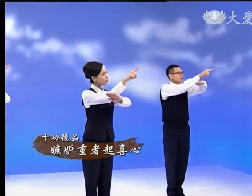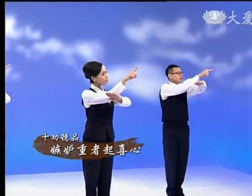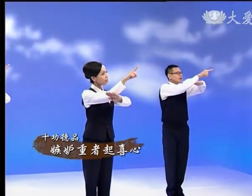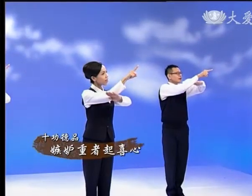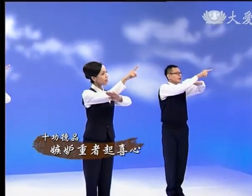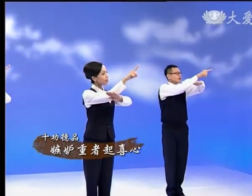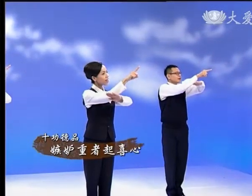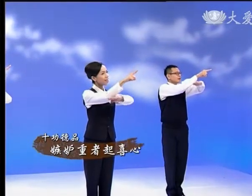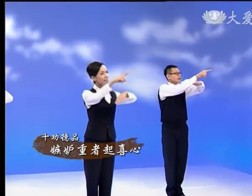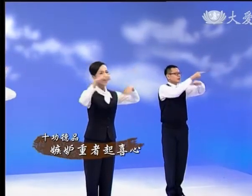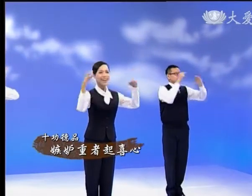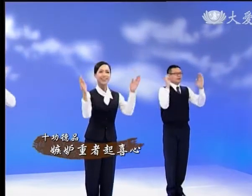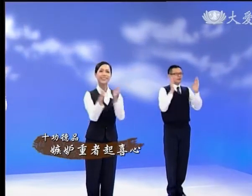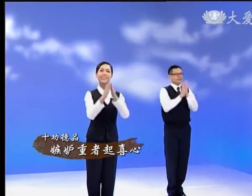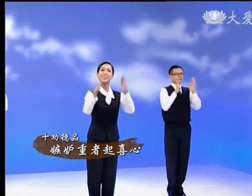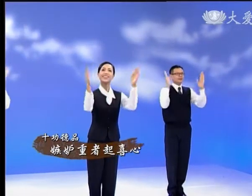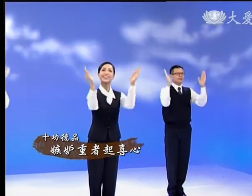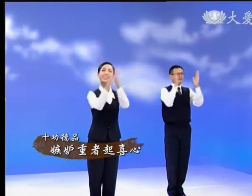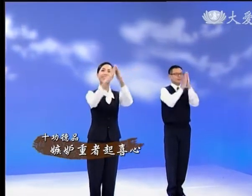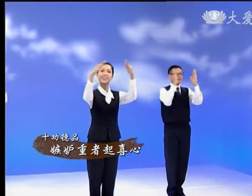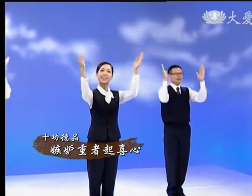者起喜